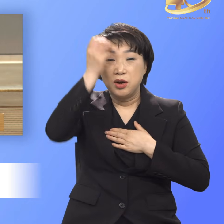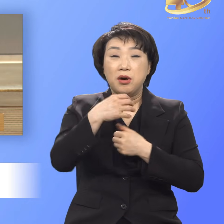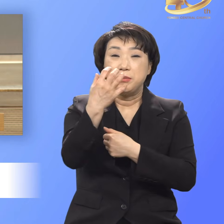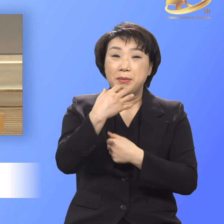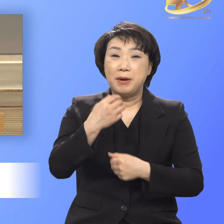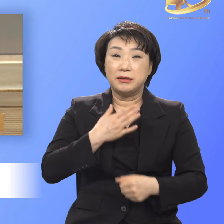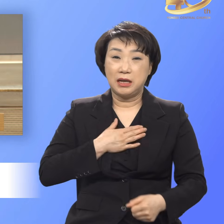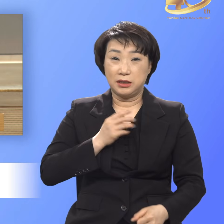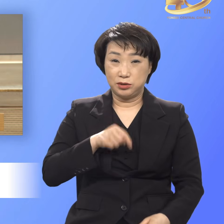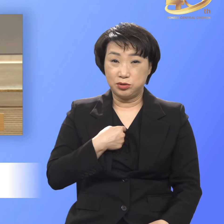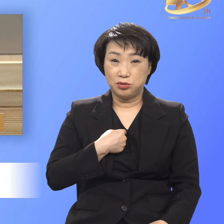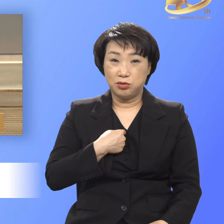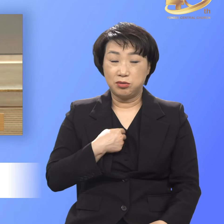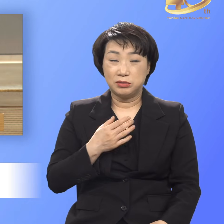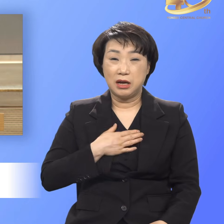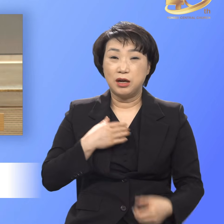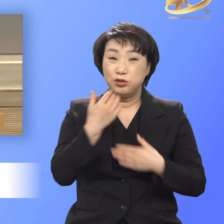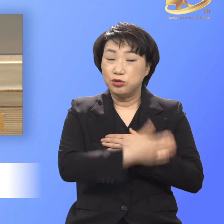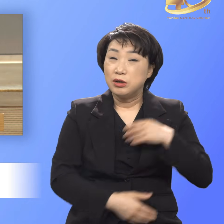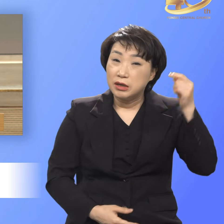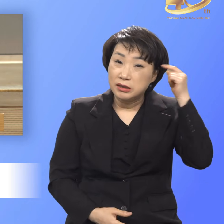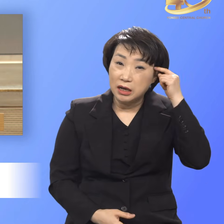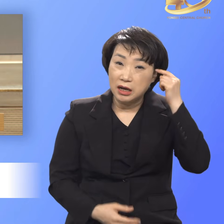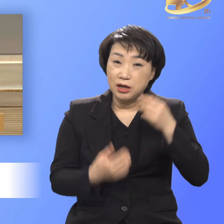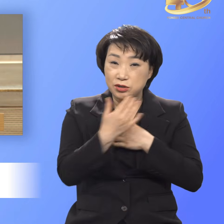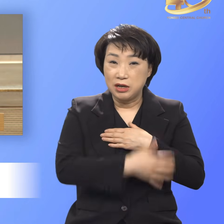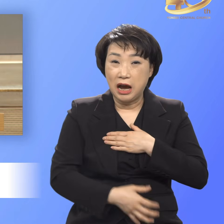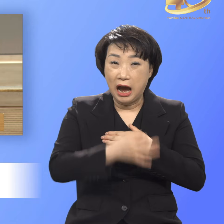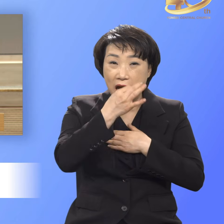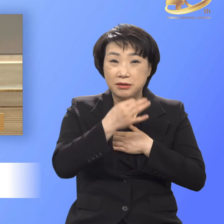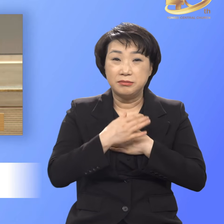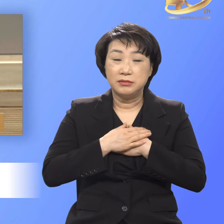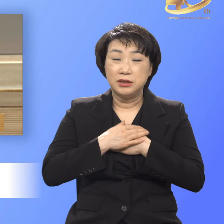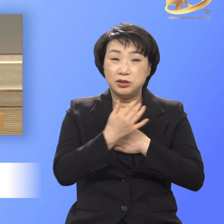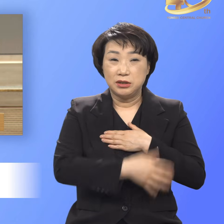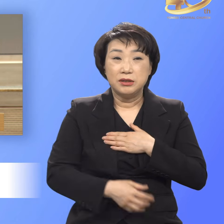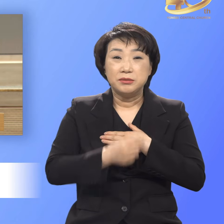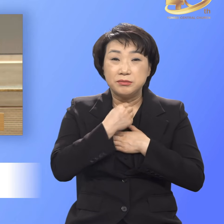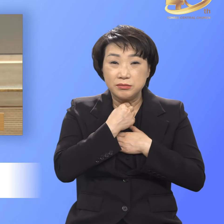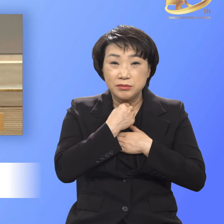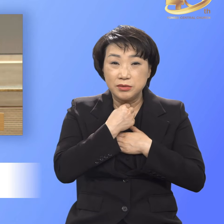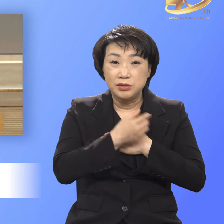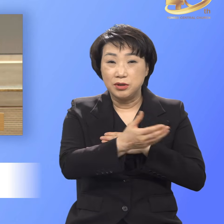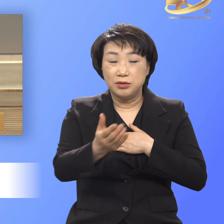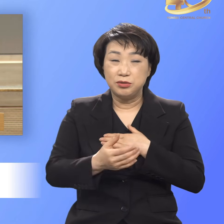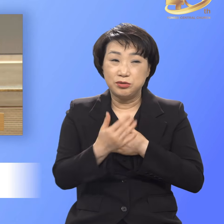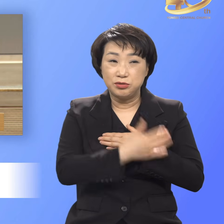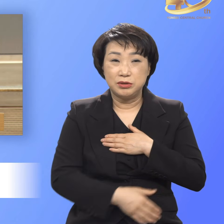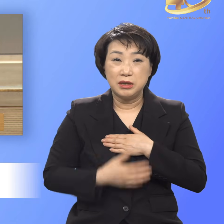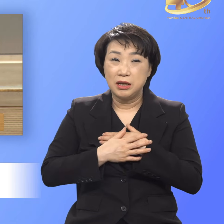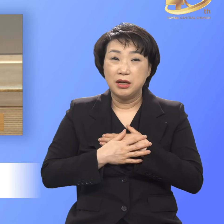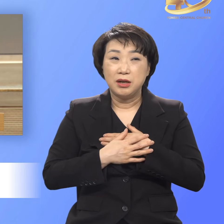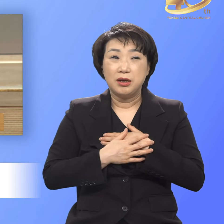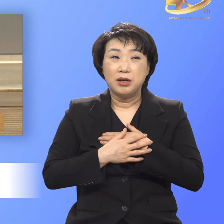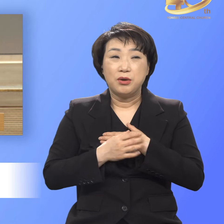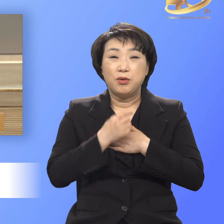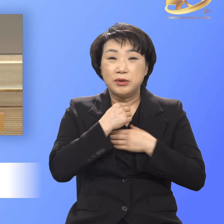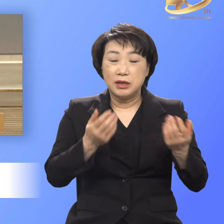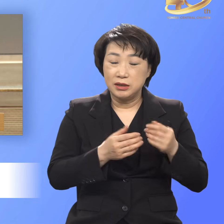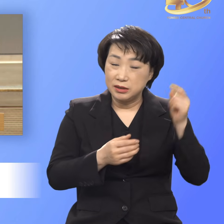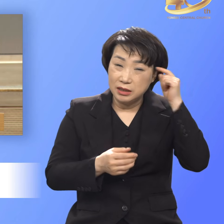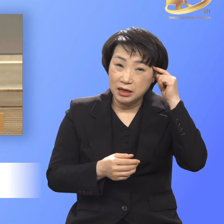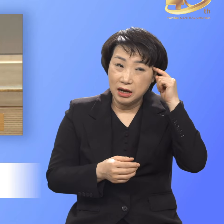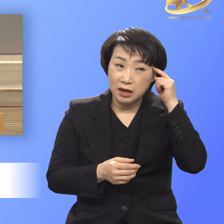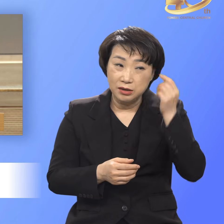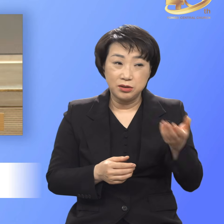핍박하는 것은 육신의 생각으로, 육신의 소욕으로, 육신의 정욕으로, 육신의 욕으로 무엇이든지